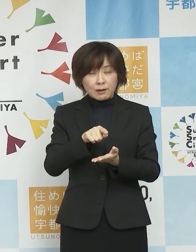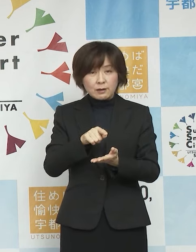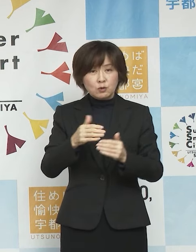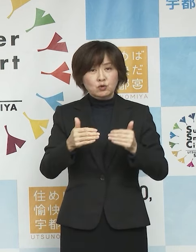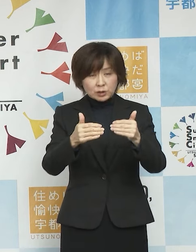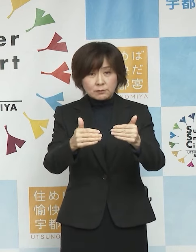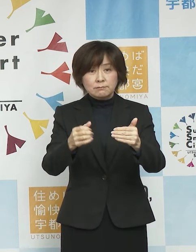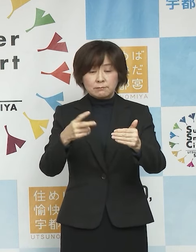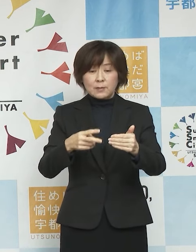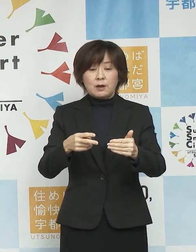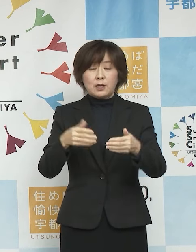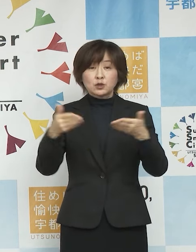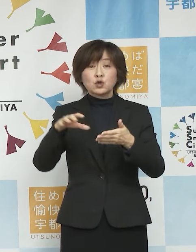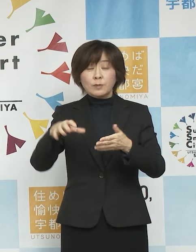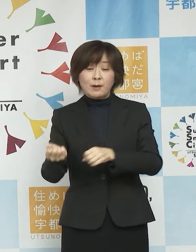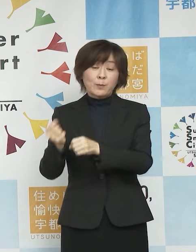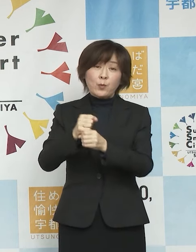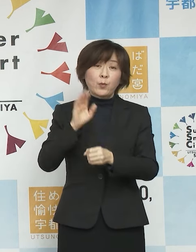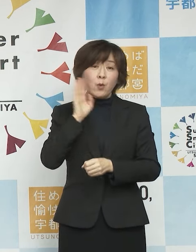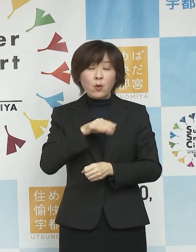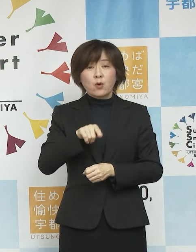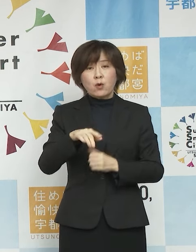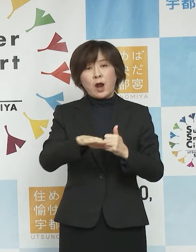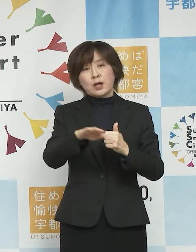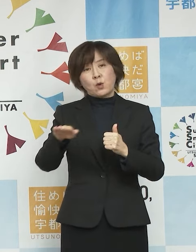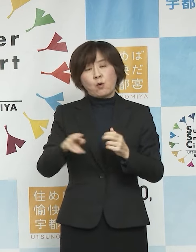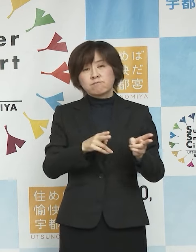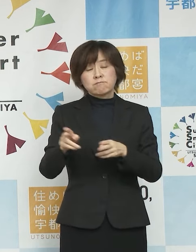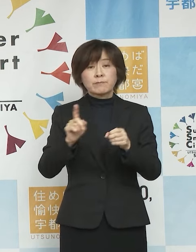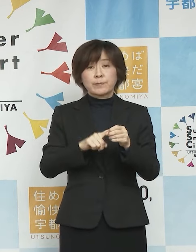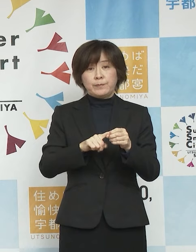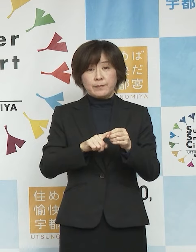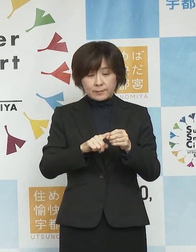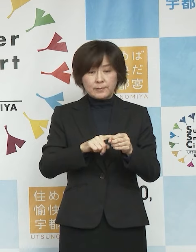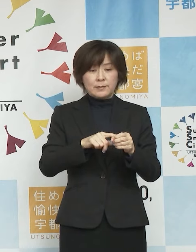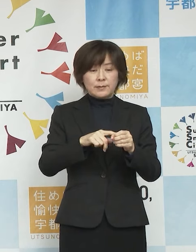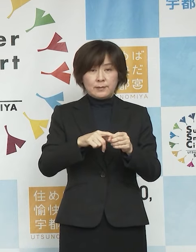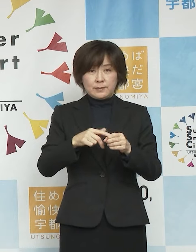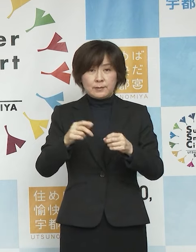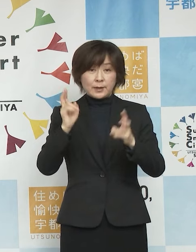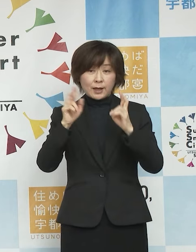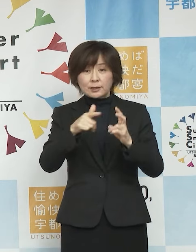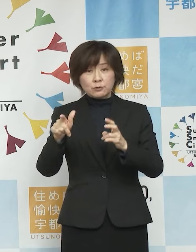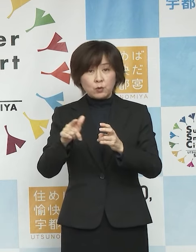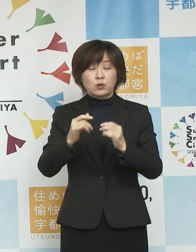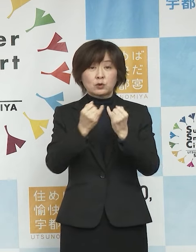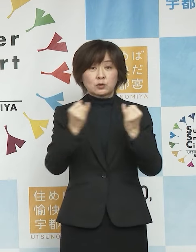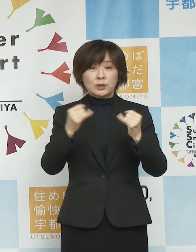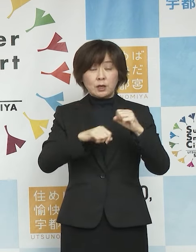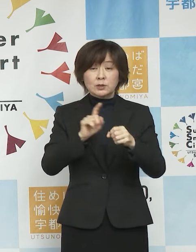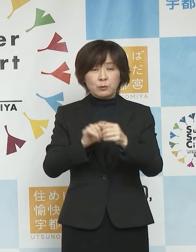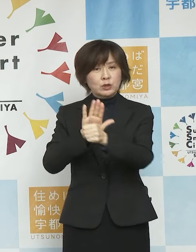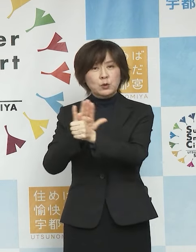きやすく職場復帰しやすい環境づくりに向けて、市内企業を支援し女性活躍を推